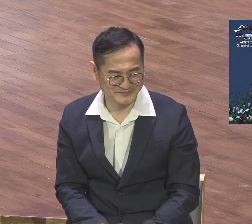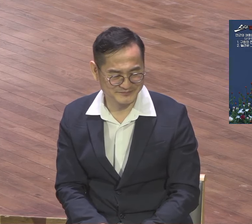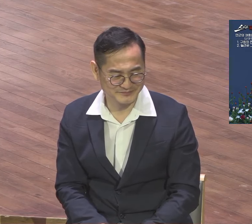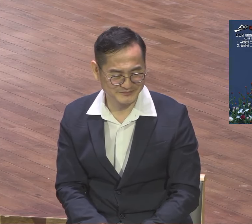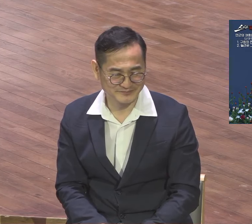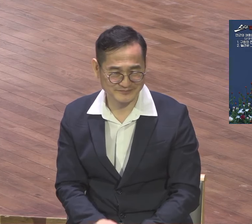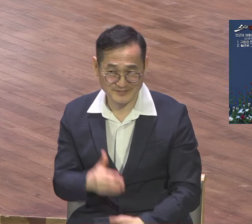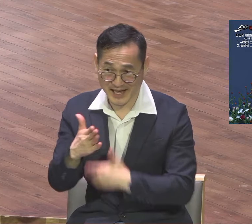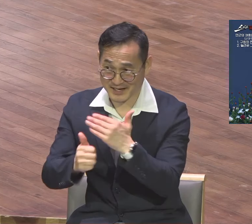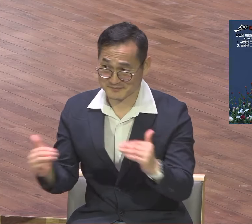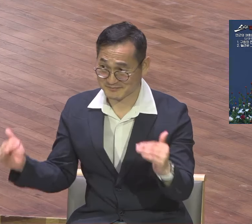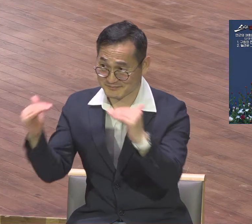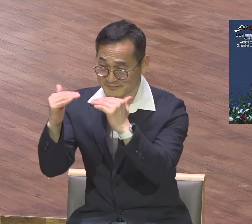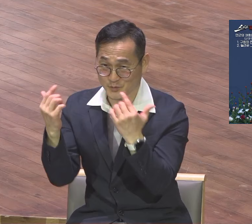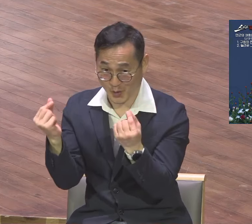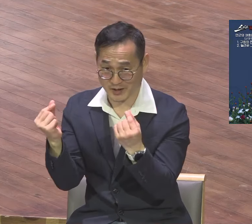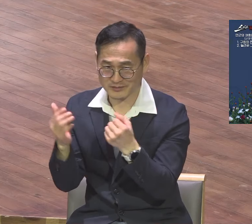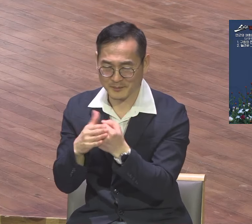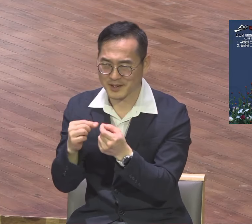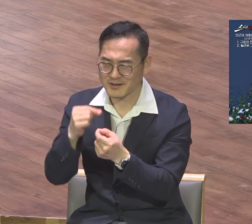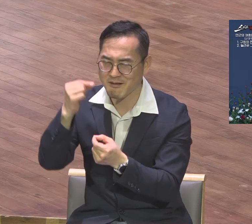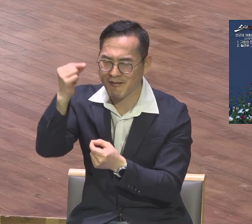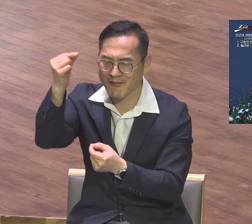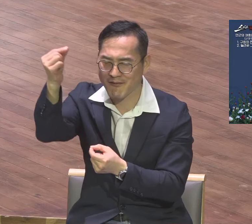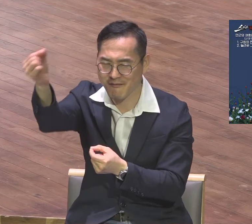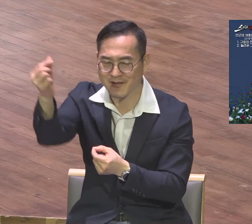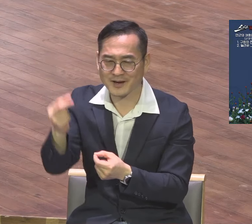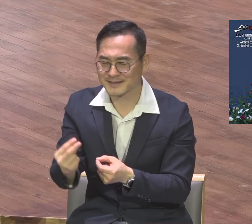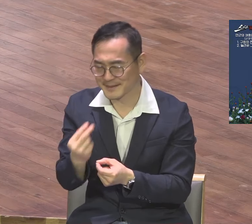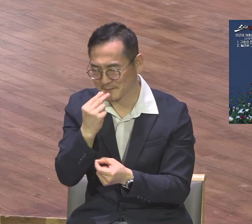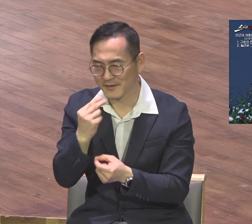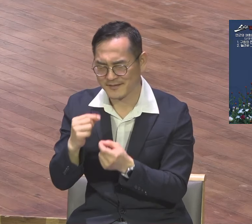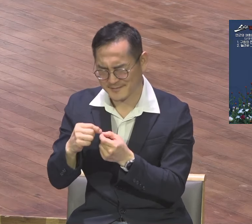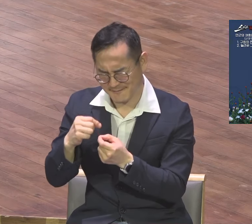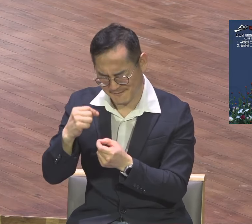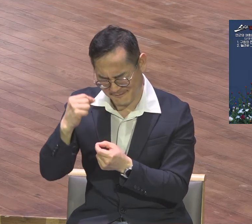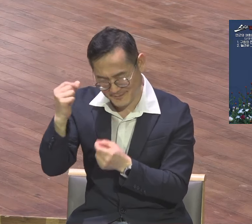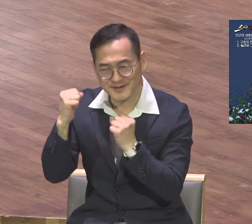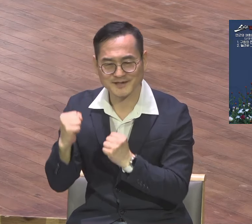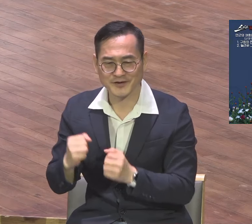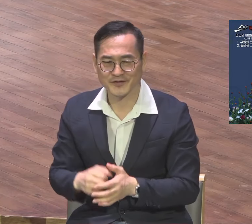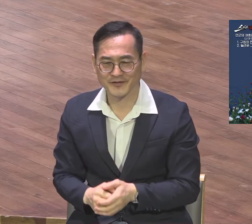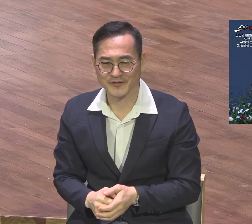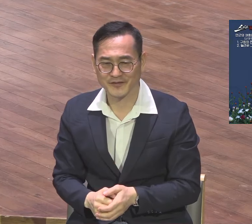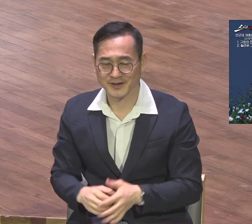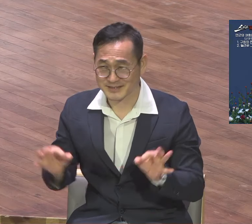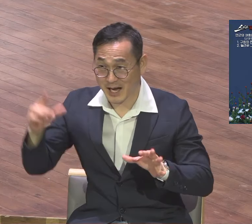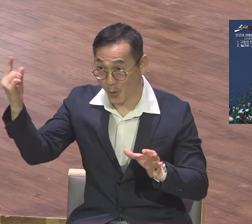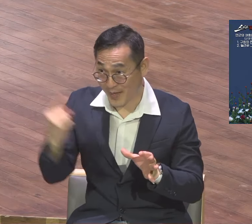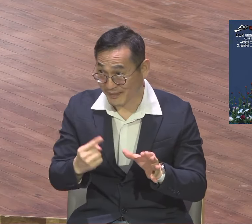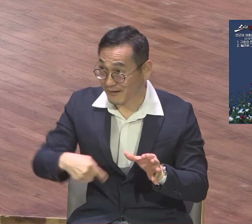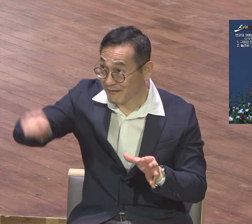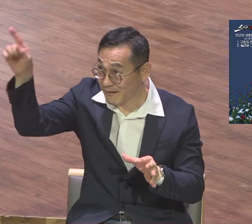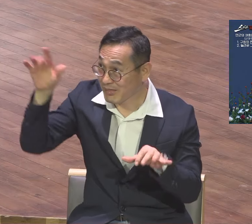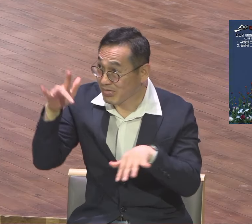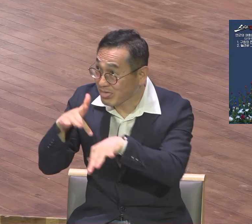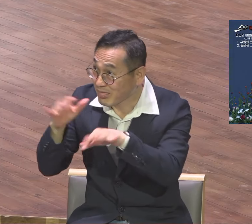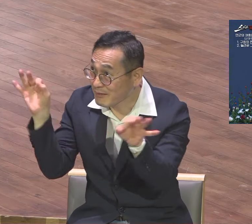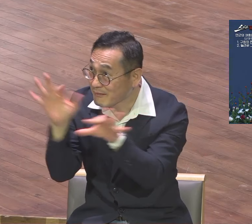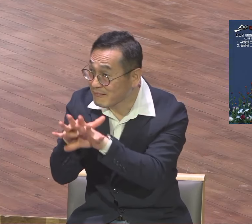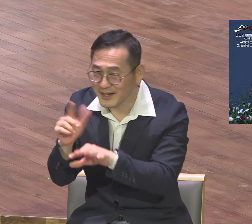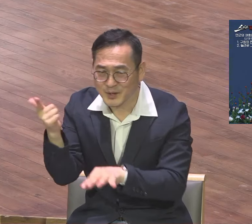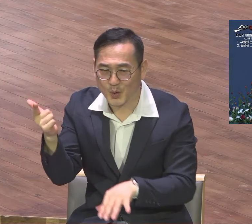뭐라 그러세요? 영존하신다. 역사 속에 일시적으로 왔다 사라지는 분이 아니고